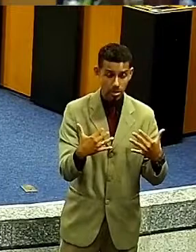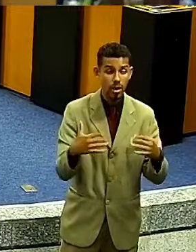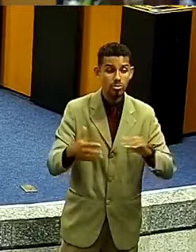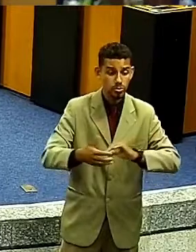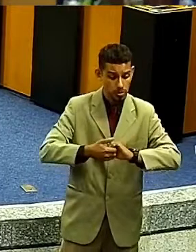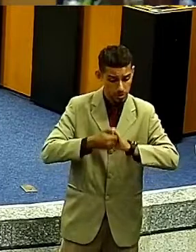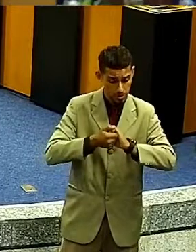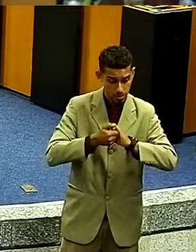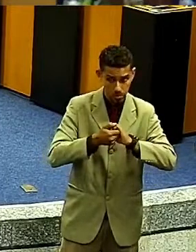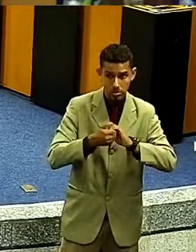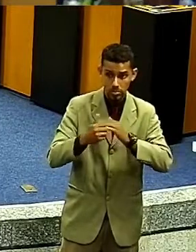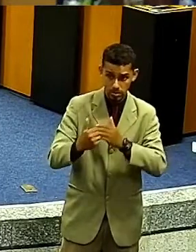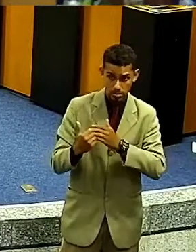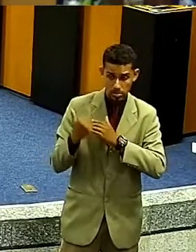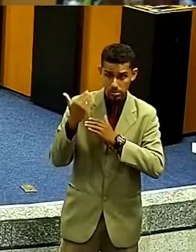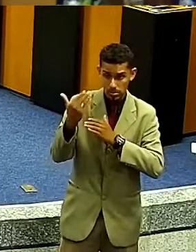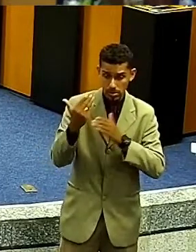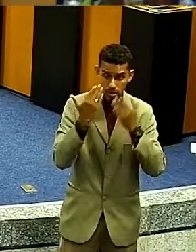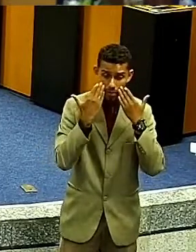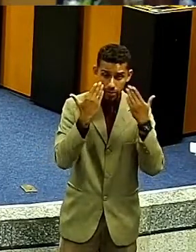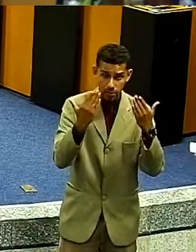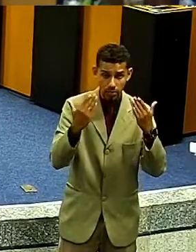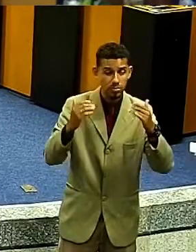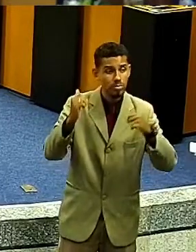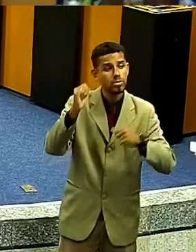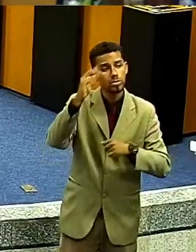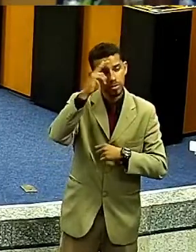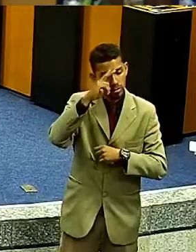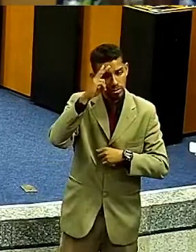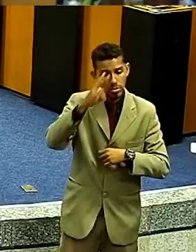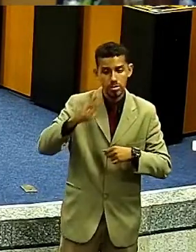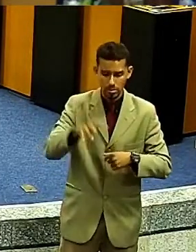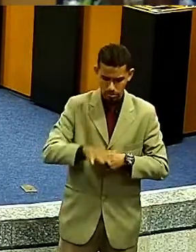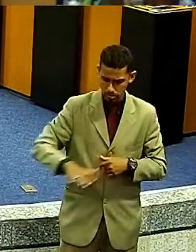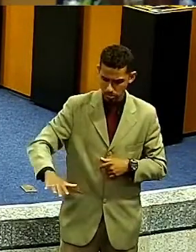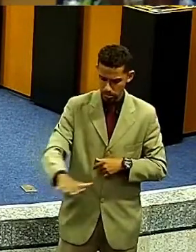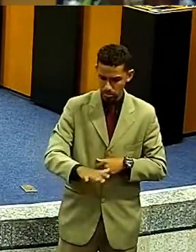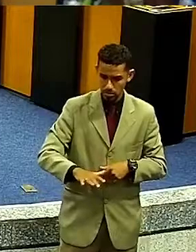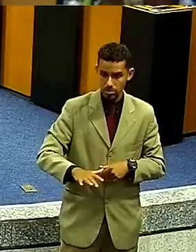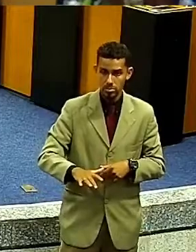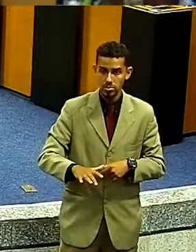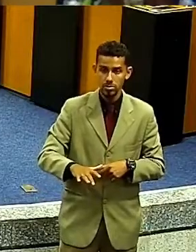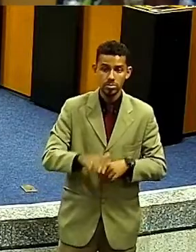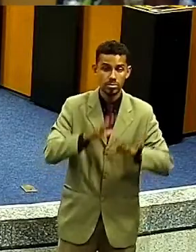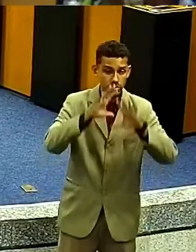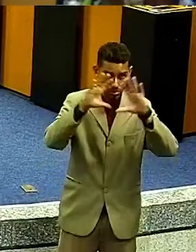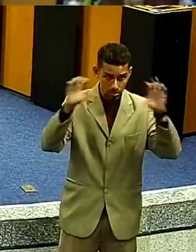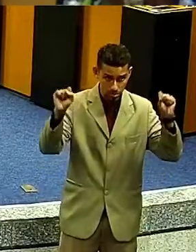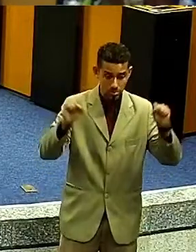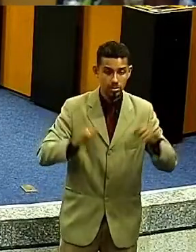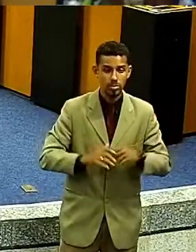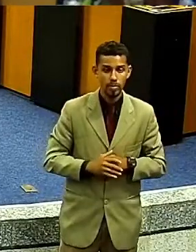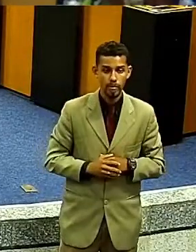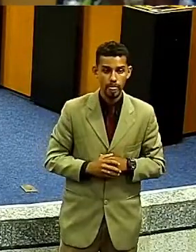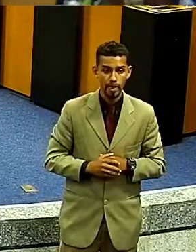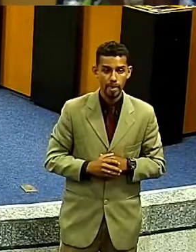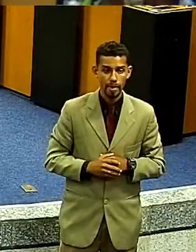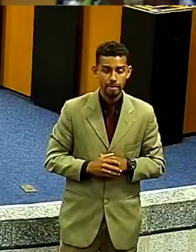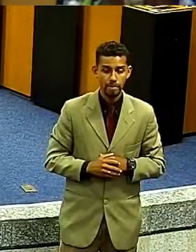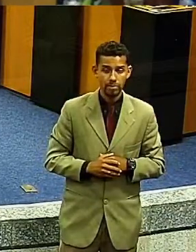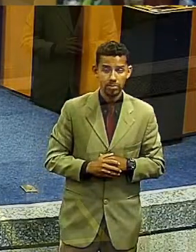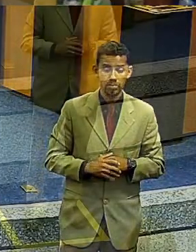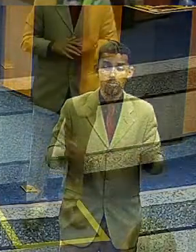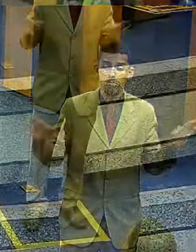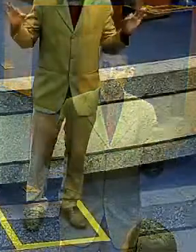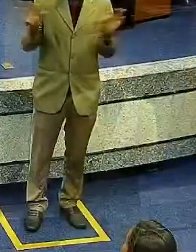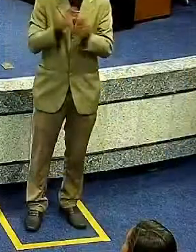cumprimentos se darão em frente à memória eleitoral no térreo deste tribunal Então vamos ao